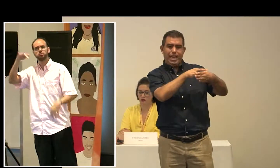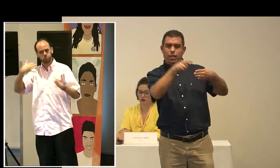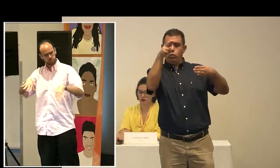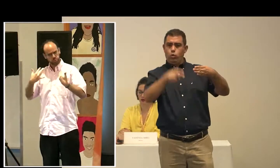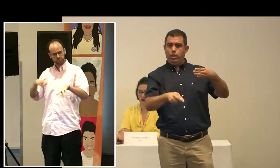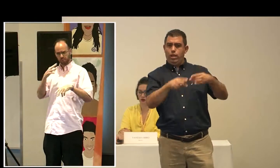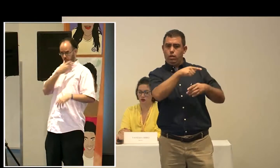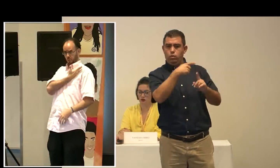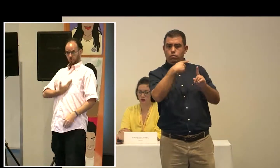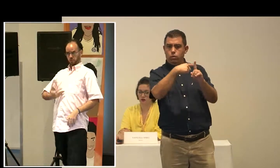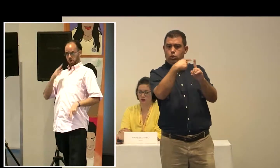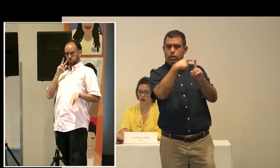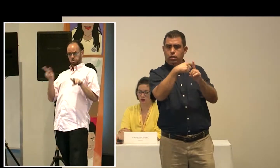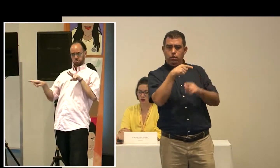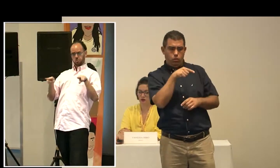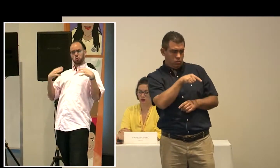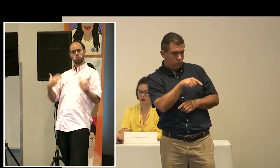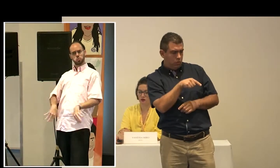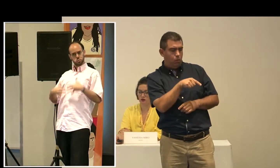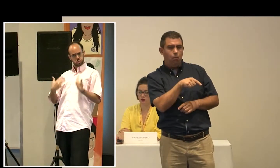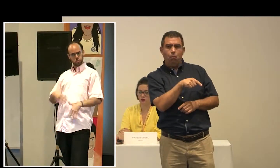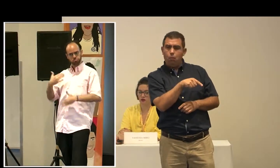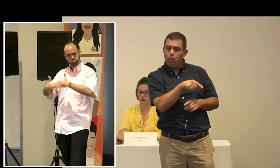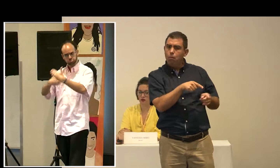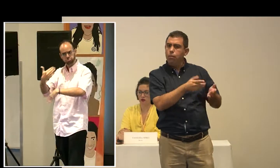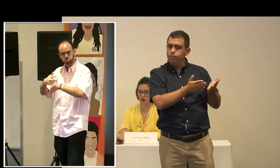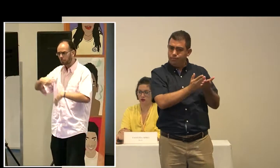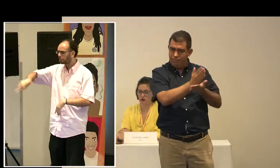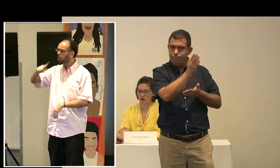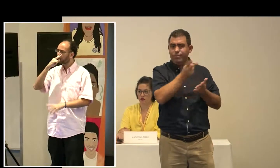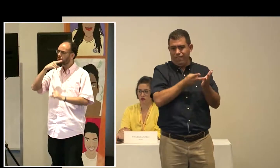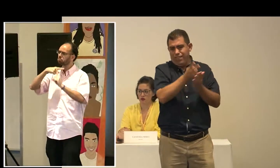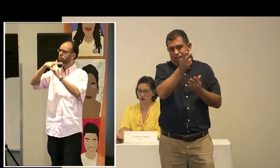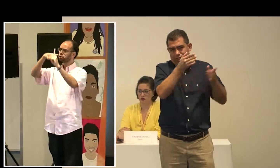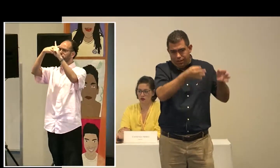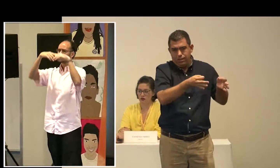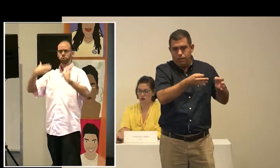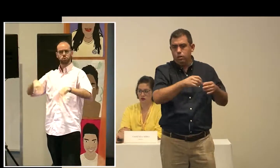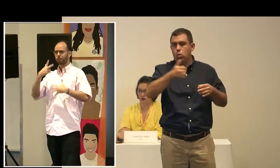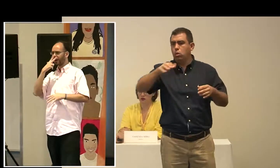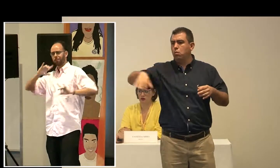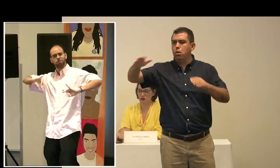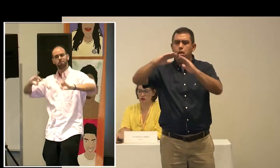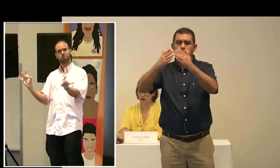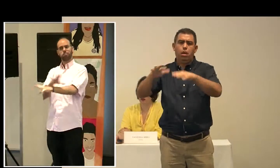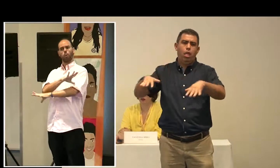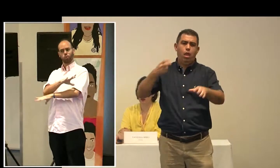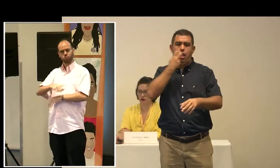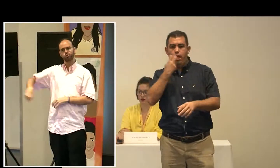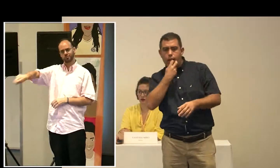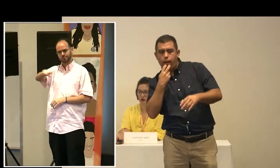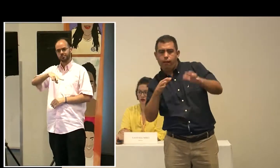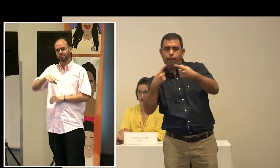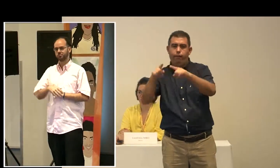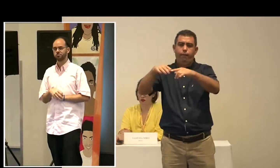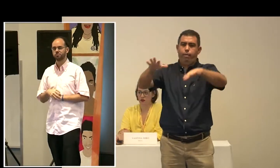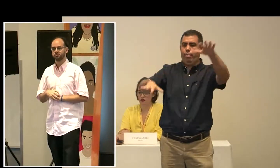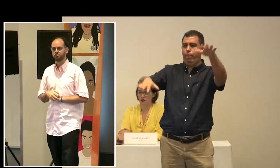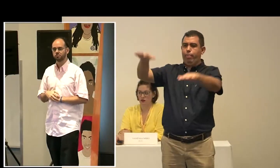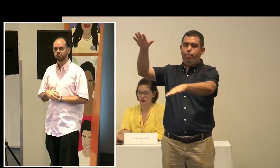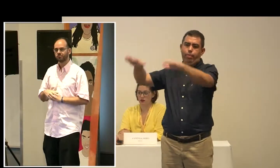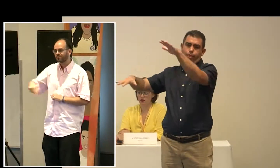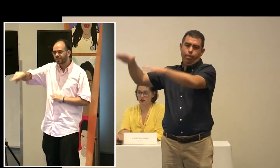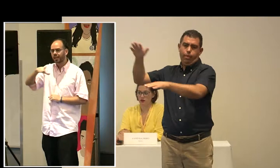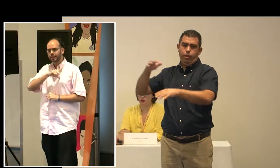capazes, para formar universidades que possam gerar essa formação especializada.